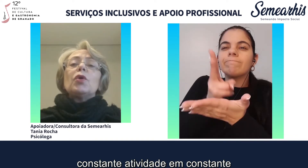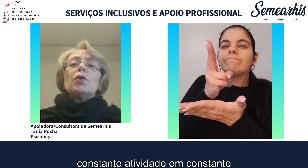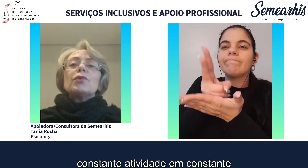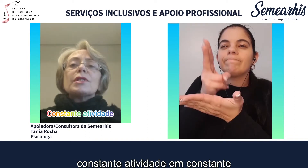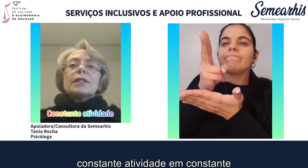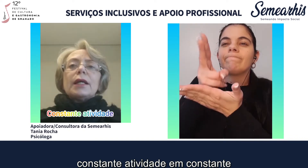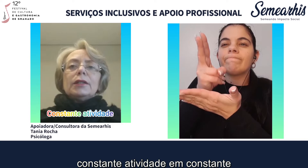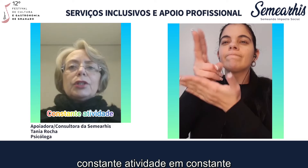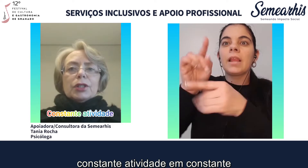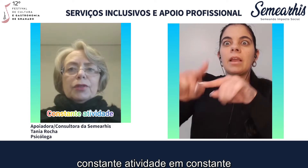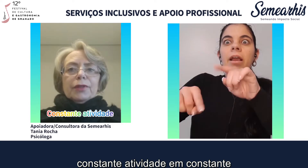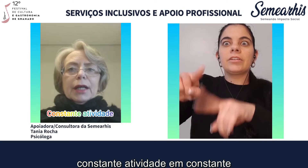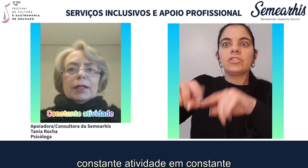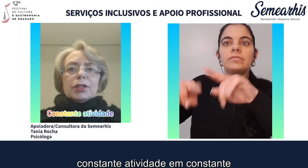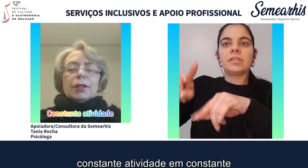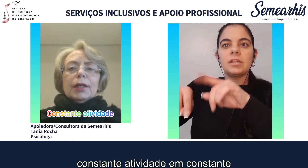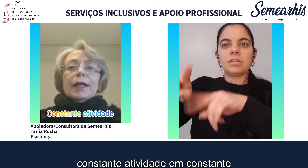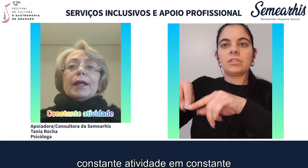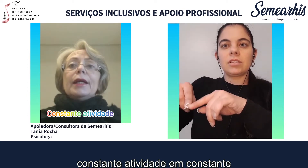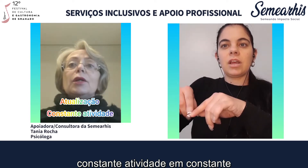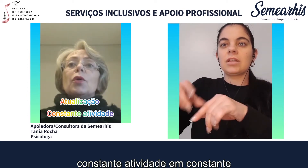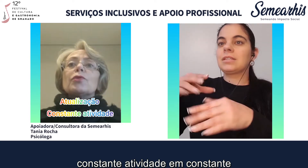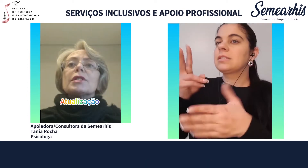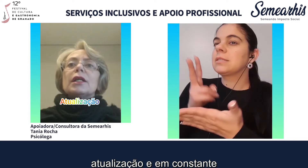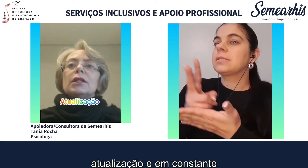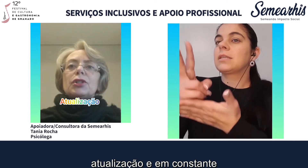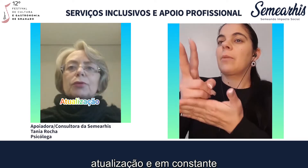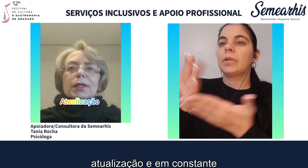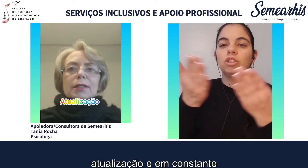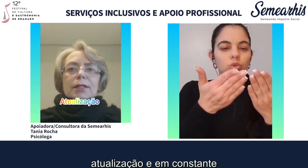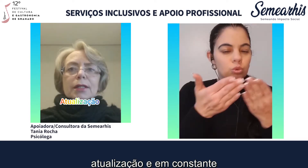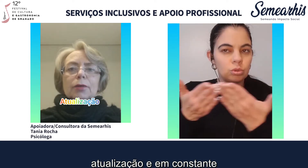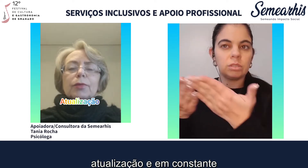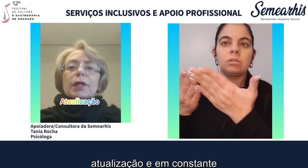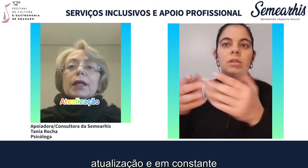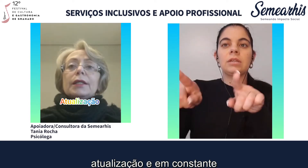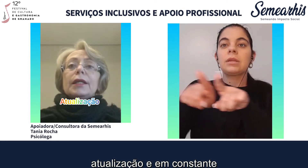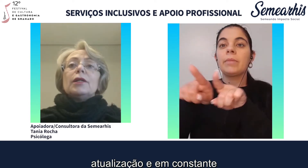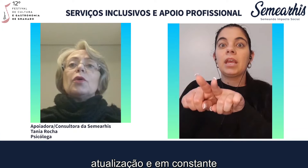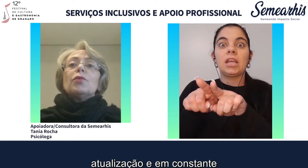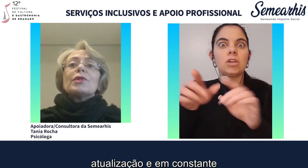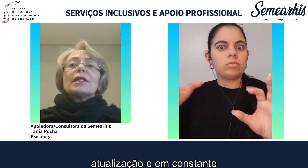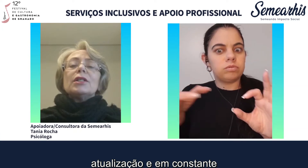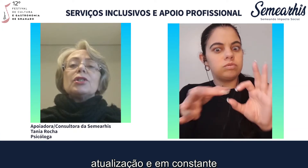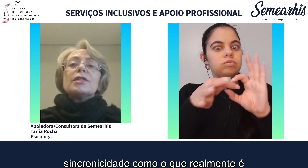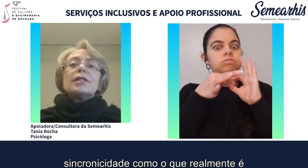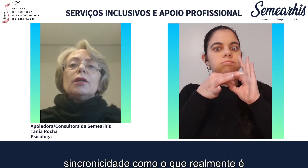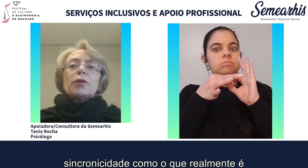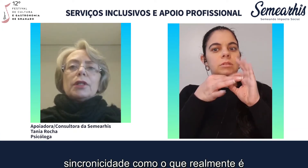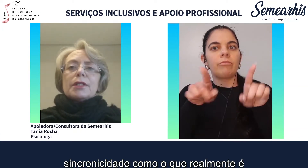em constante atividade, em constante atualização e em